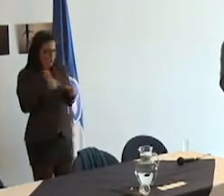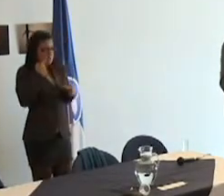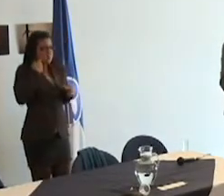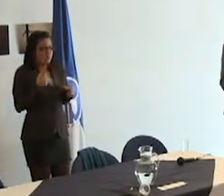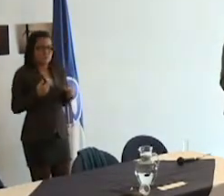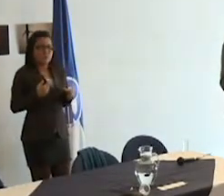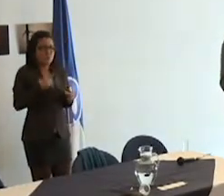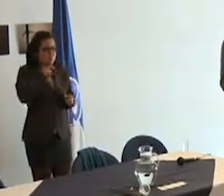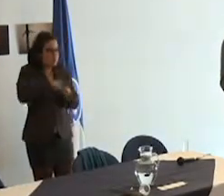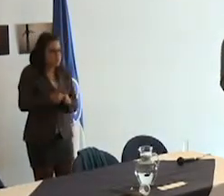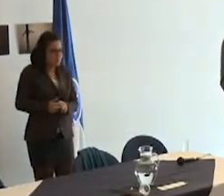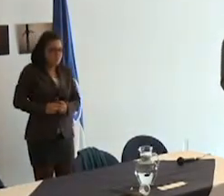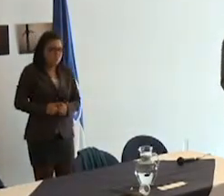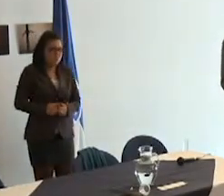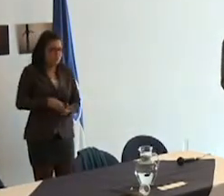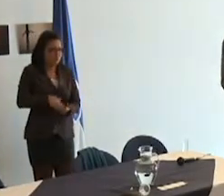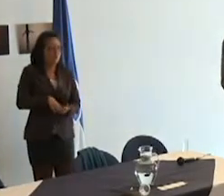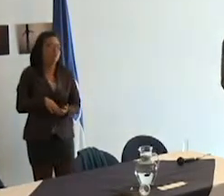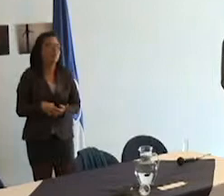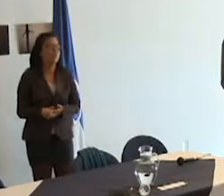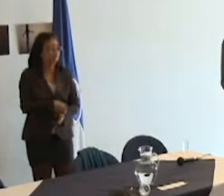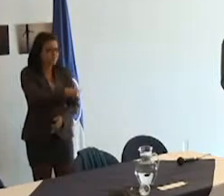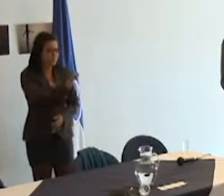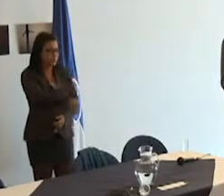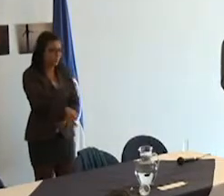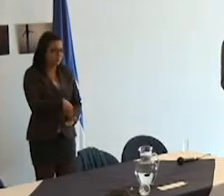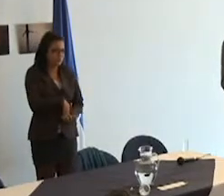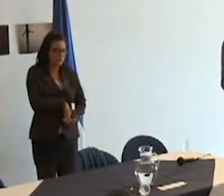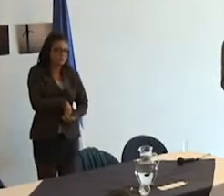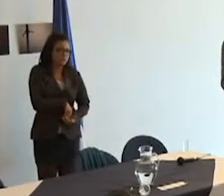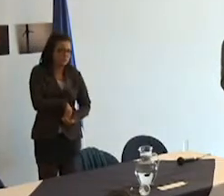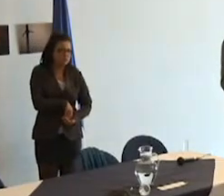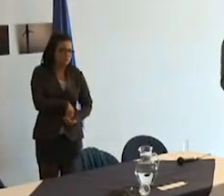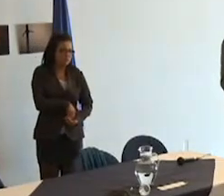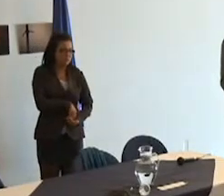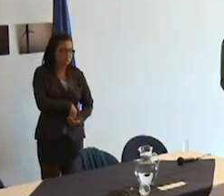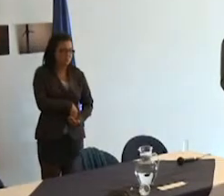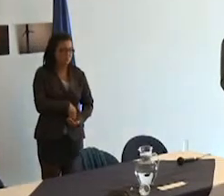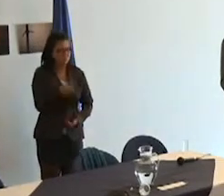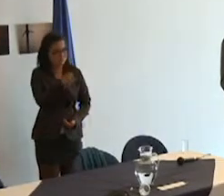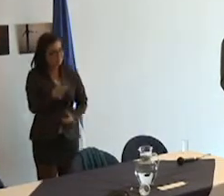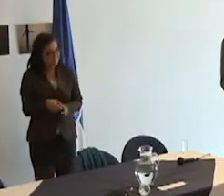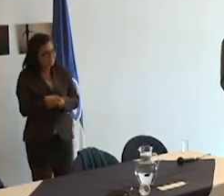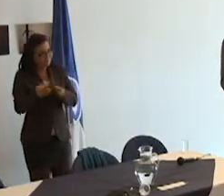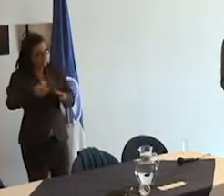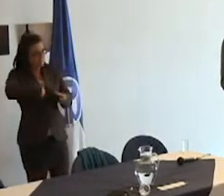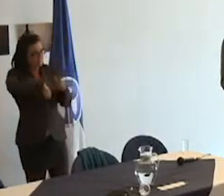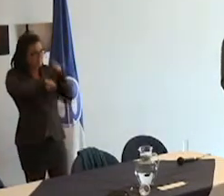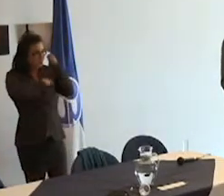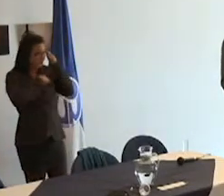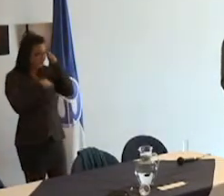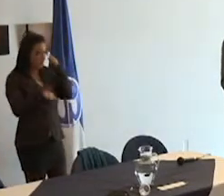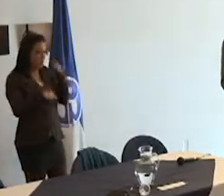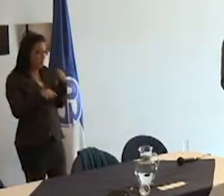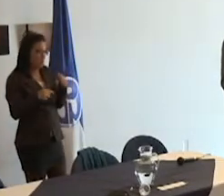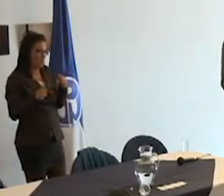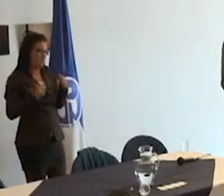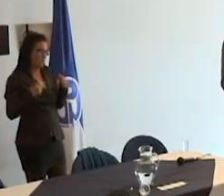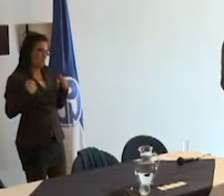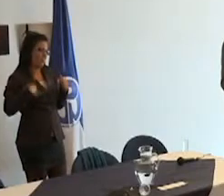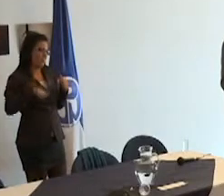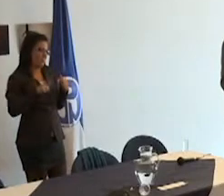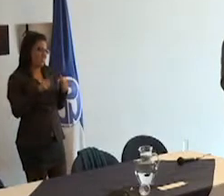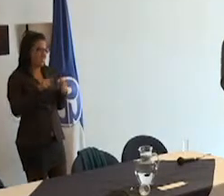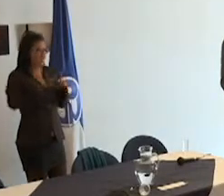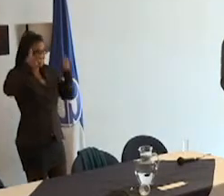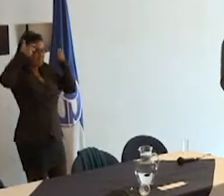adversidad nunca se doblegó por completo. Los españoles que no pertenecían a la nobleza recibían salario